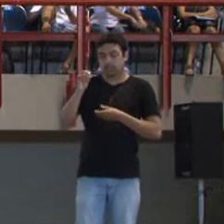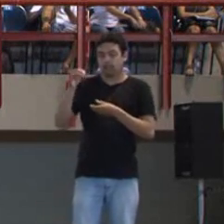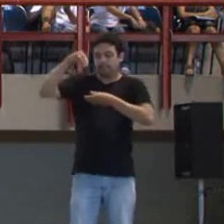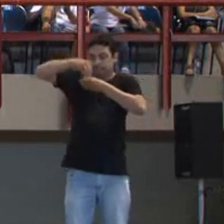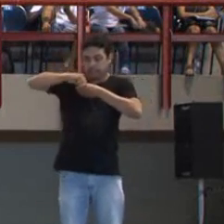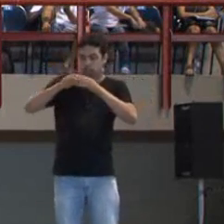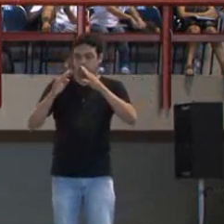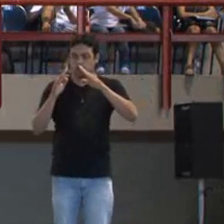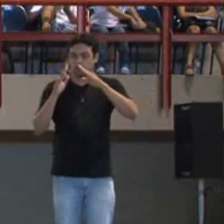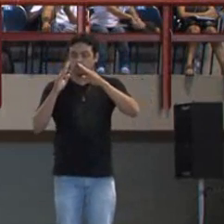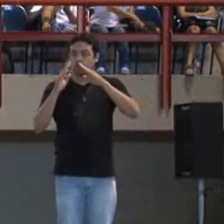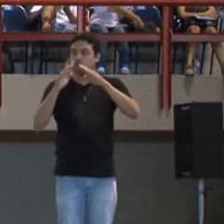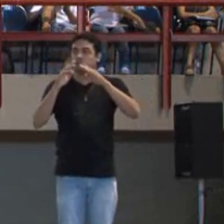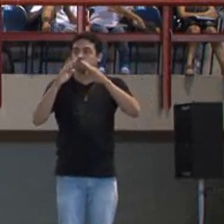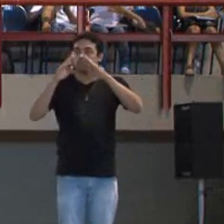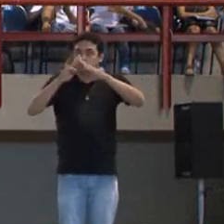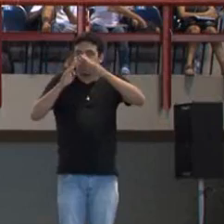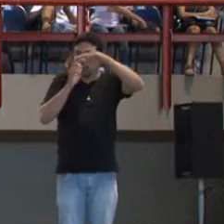das